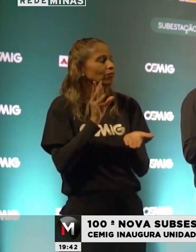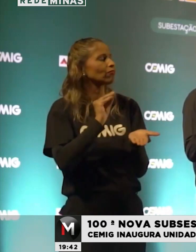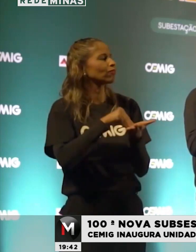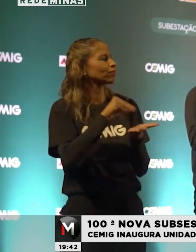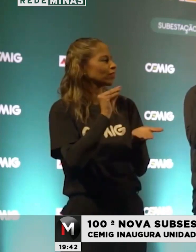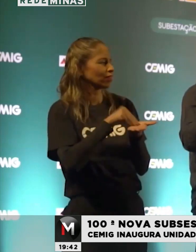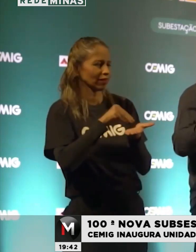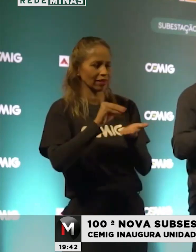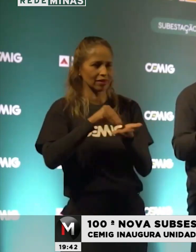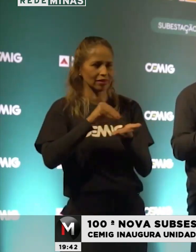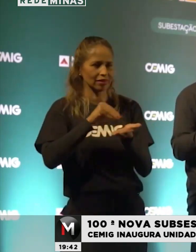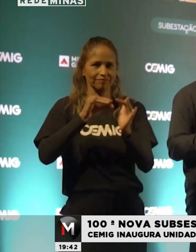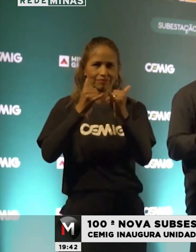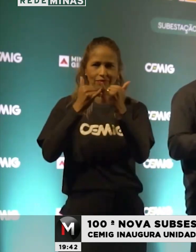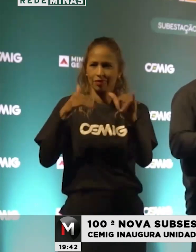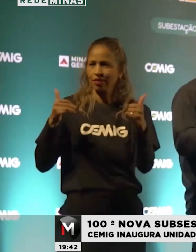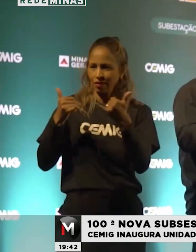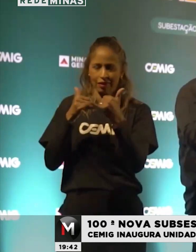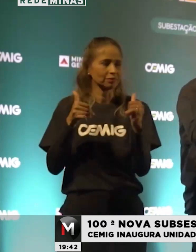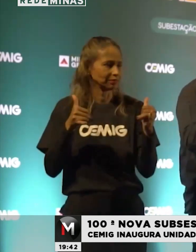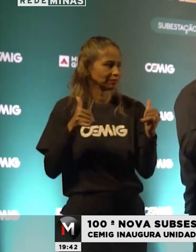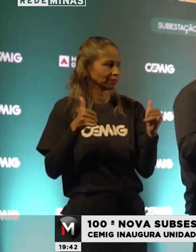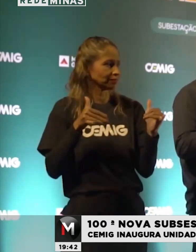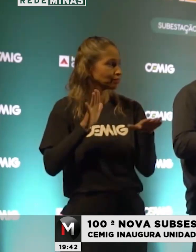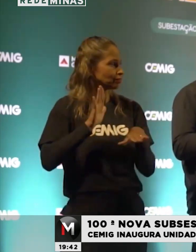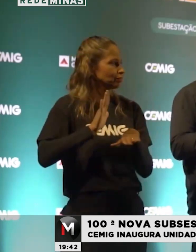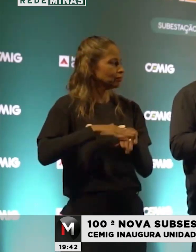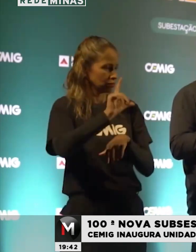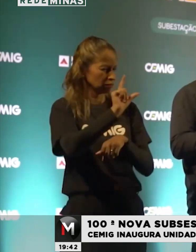essa falta de energia, que é cada dia menor,